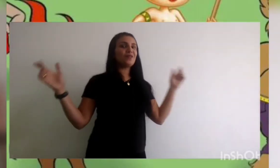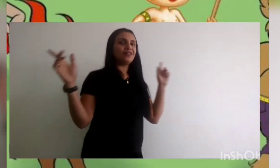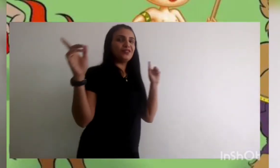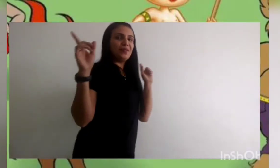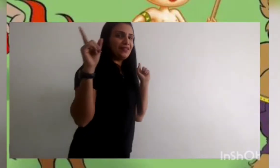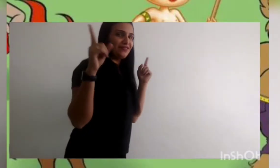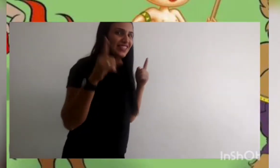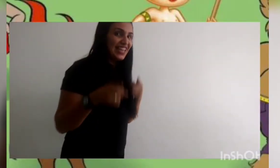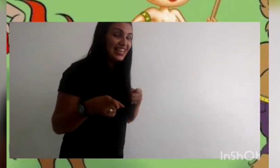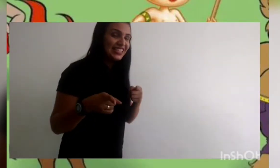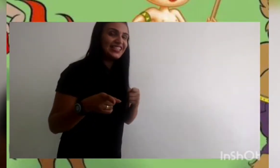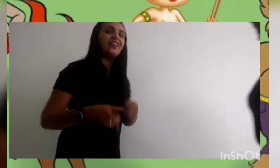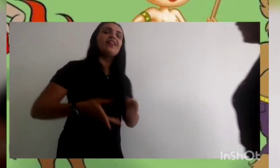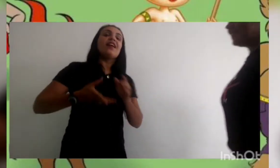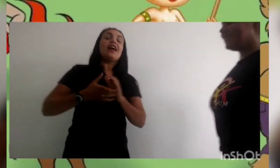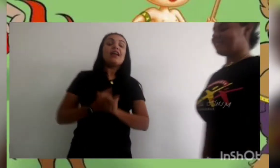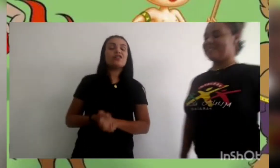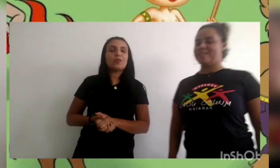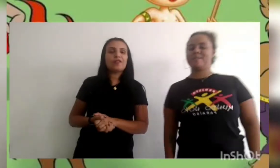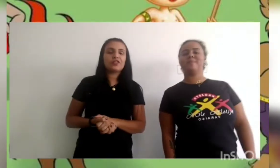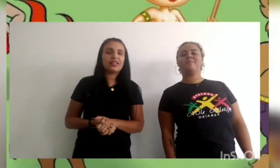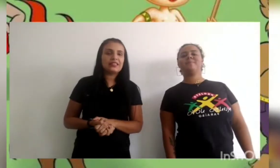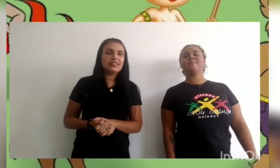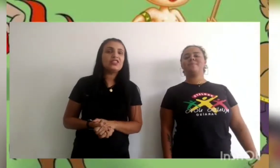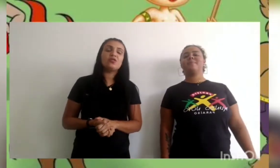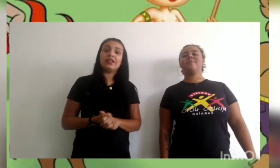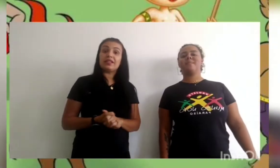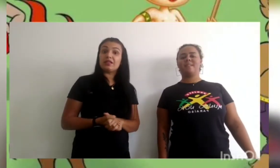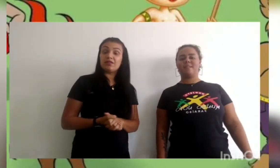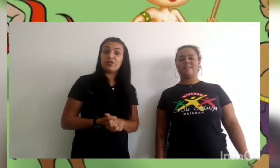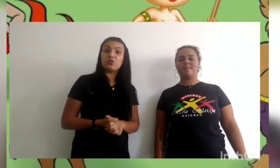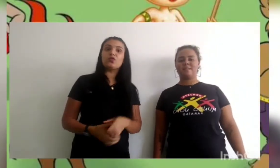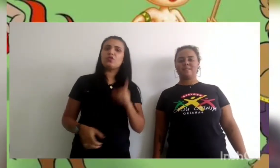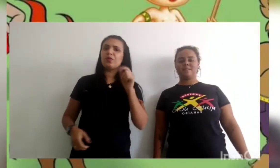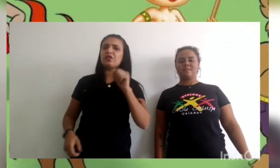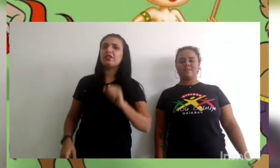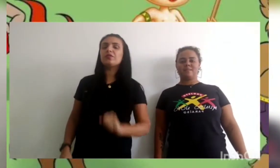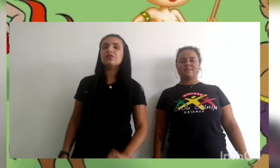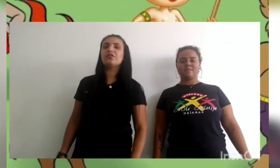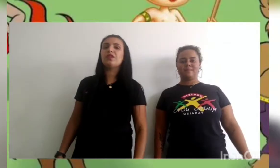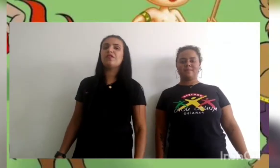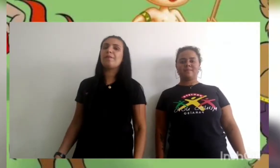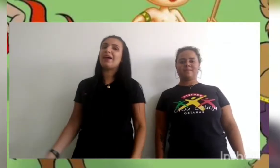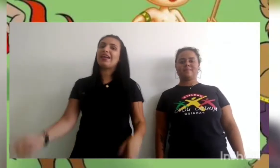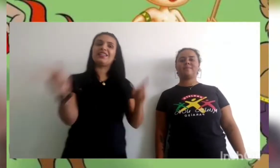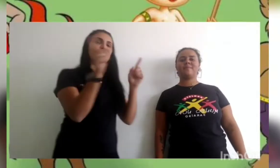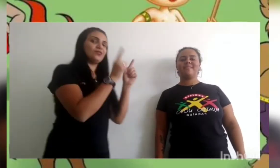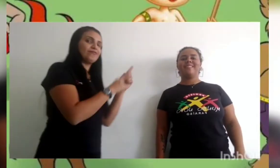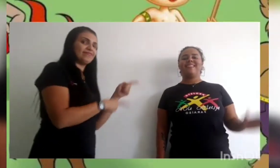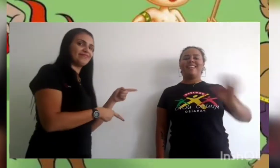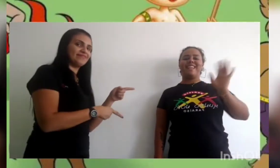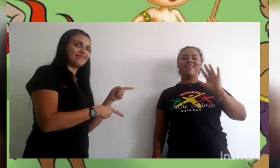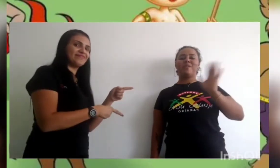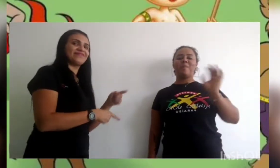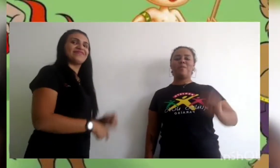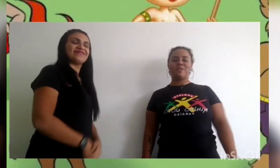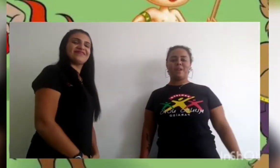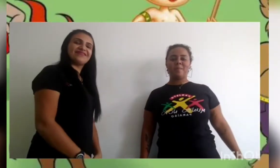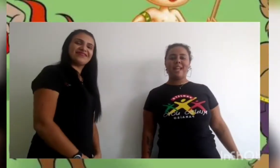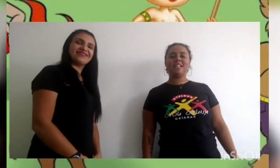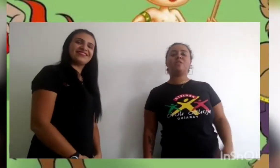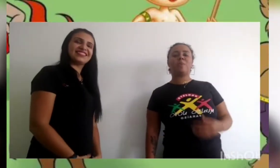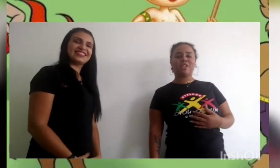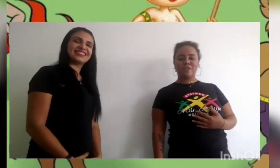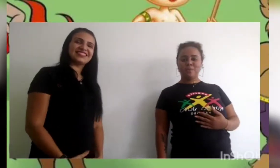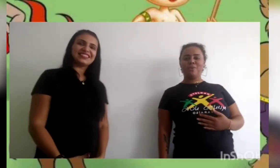Oi, pessoal, tudo bem com vocês? Eu sou a professora Dani, de orientação aos estudos do projeto Mundo Novo Paraíso. E eu sou a